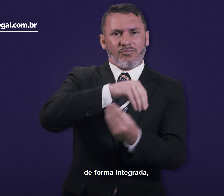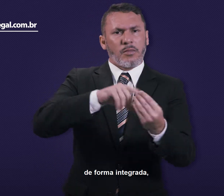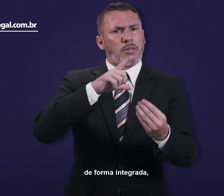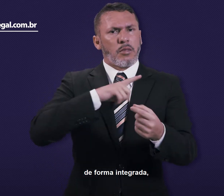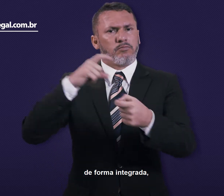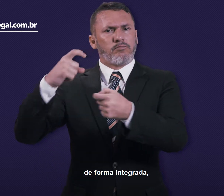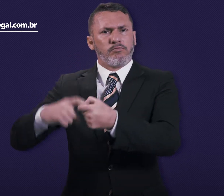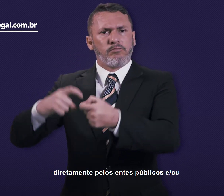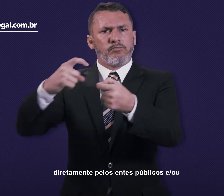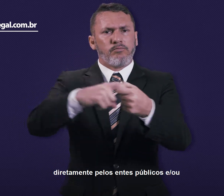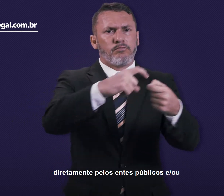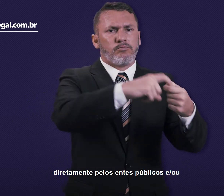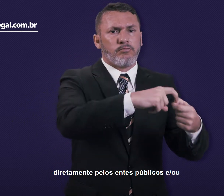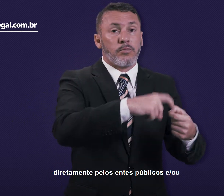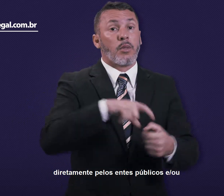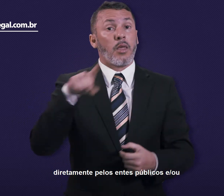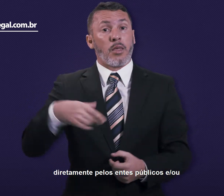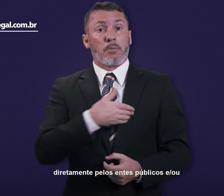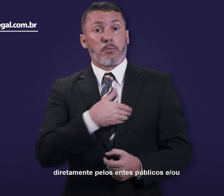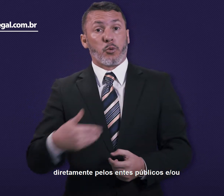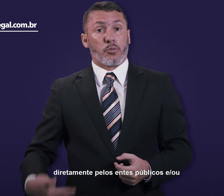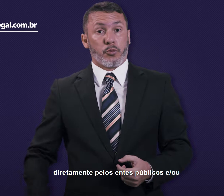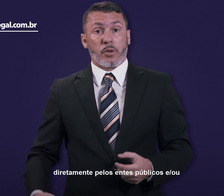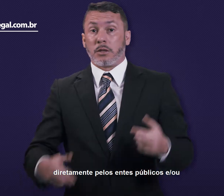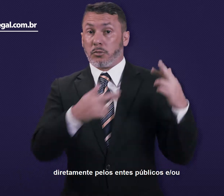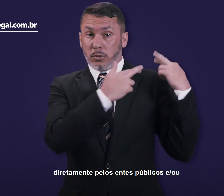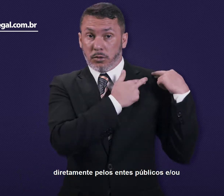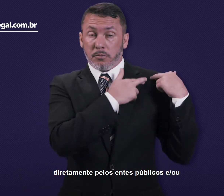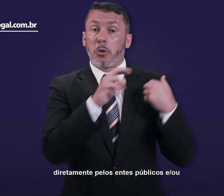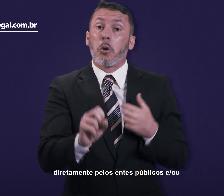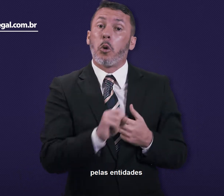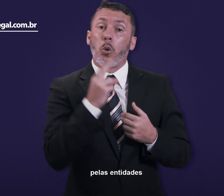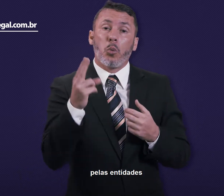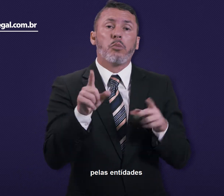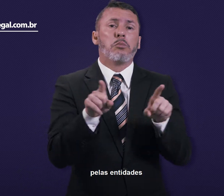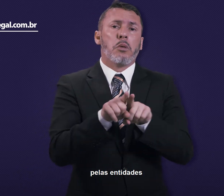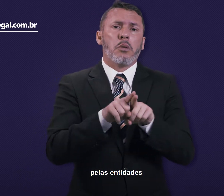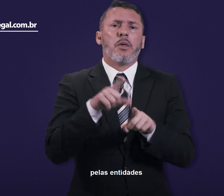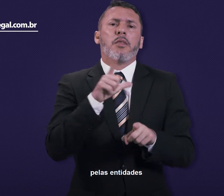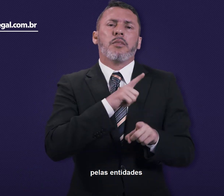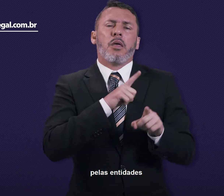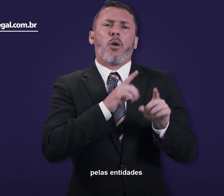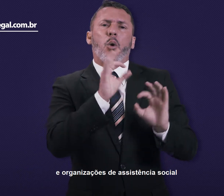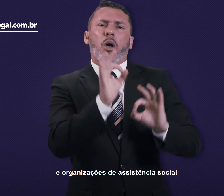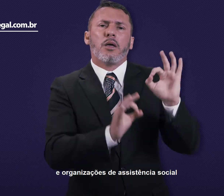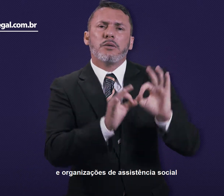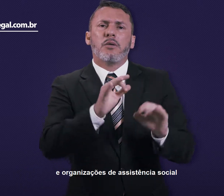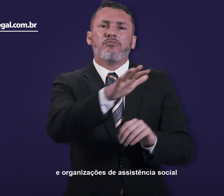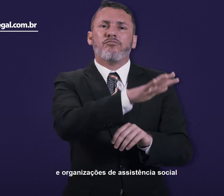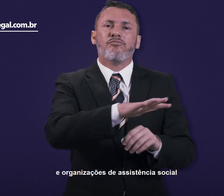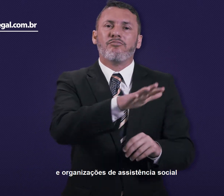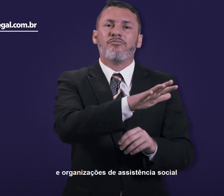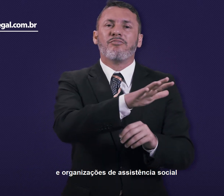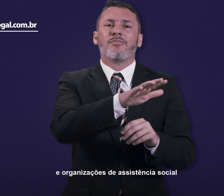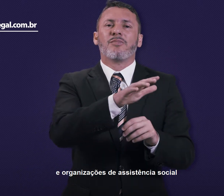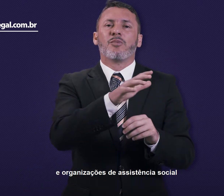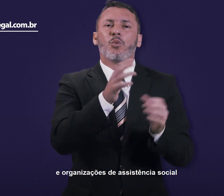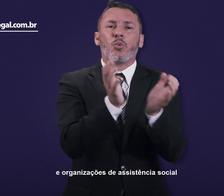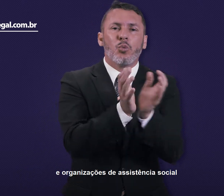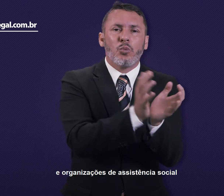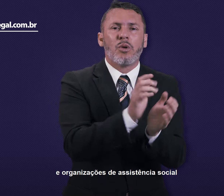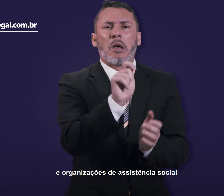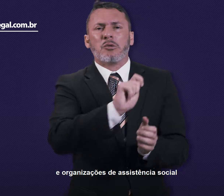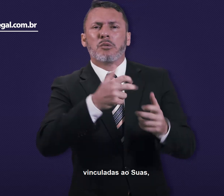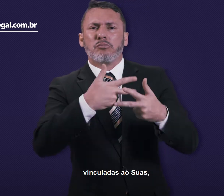forma integrada, diretamente pelos entes públicos e/ou pelas entidades e organizações de